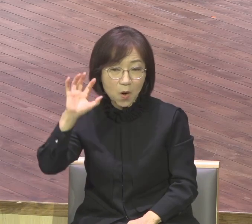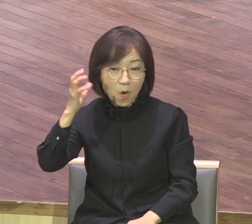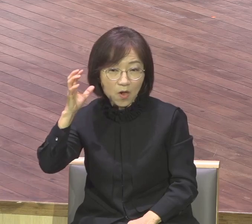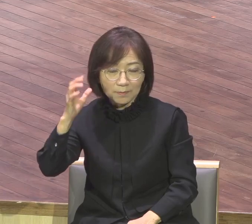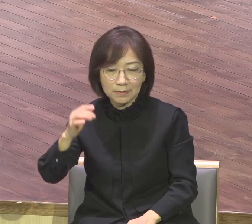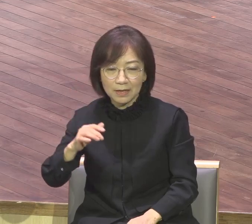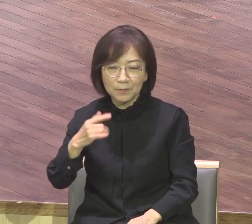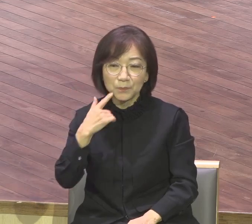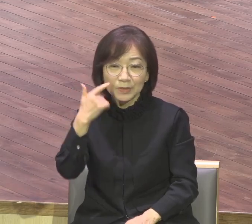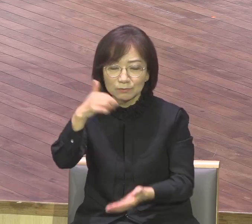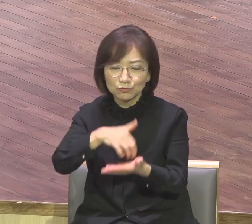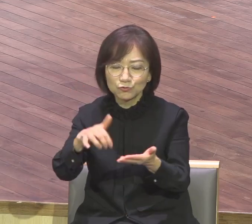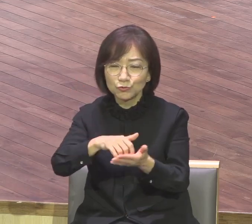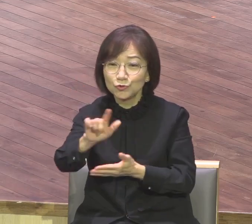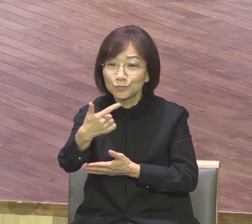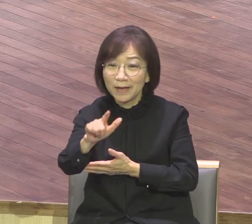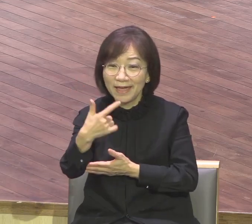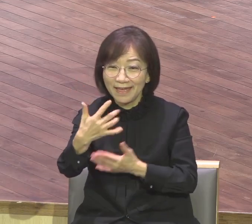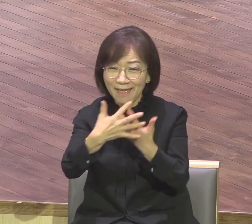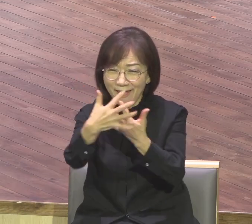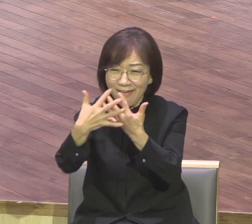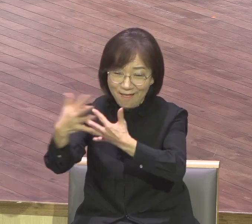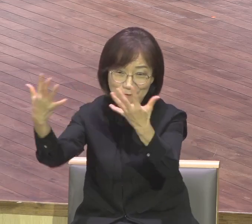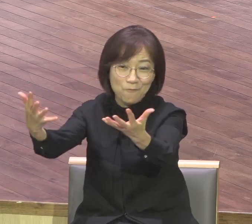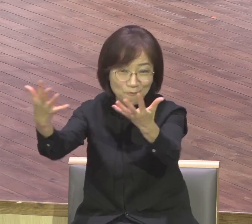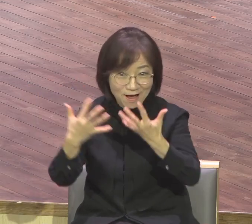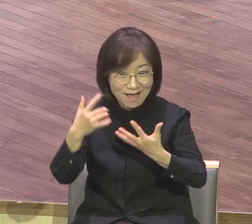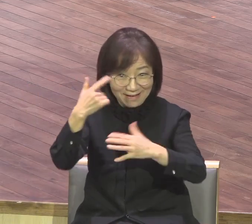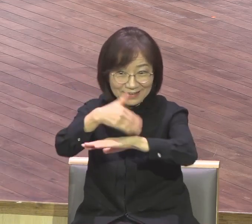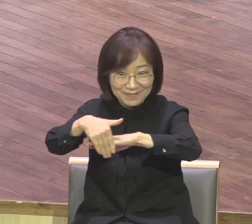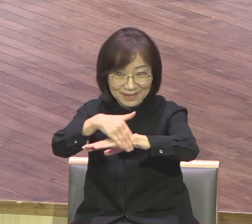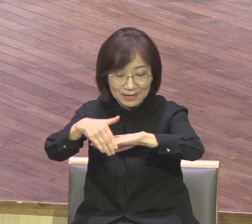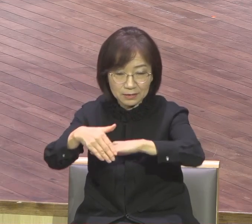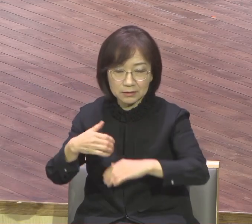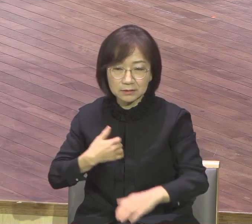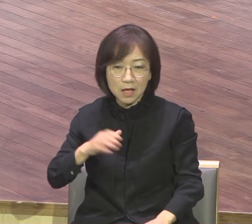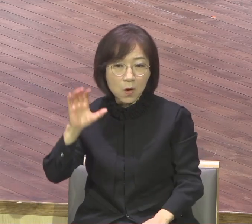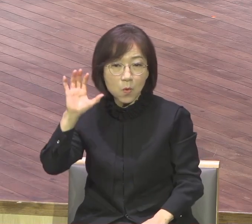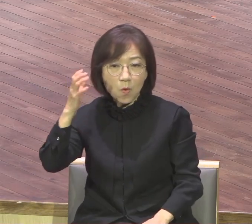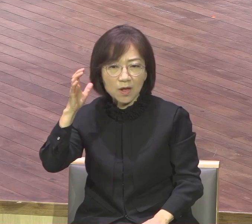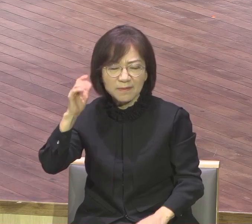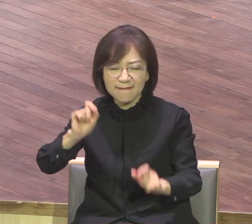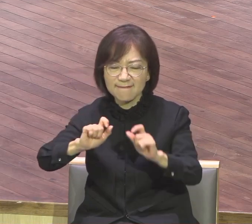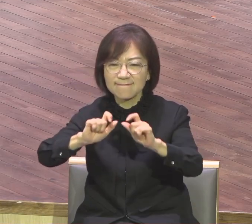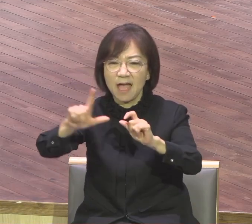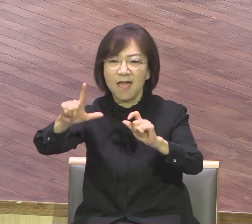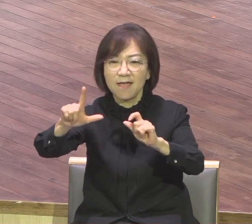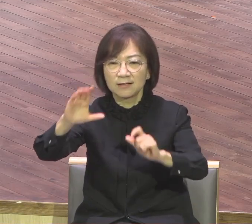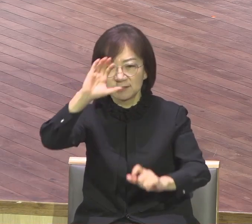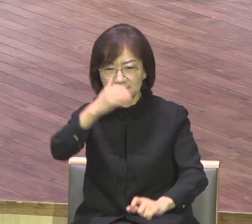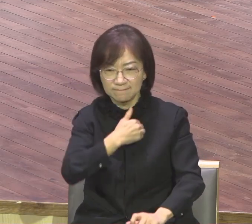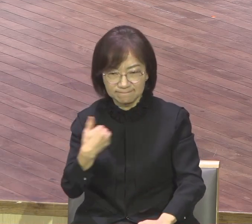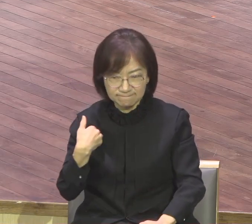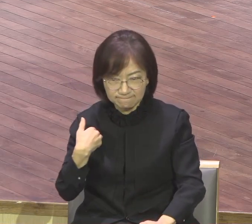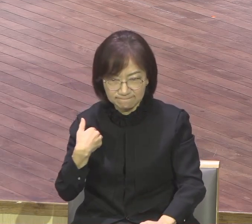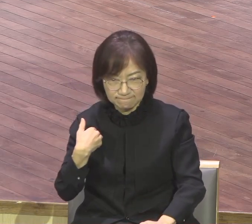이 천주교 나라에 와가지고 천주교를 좀 세게 깔려고 하는데 어떻게